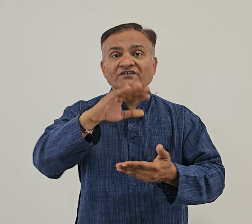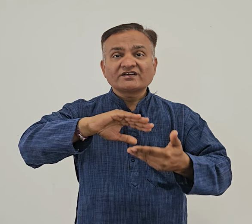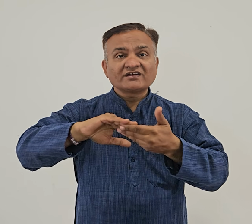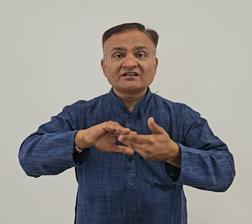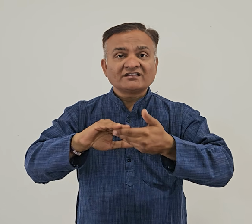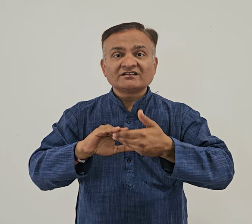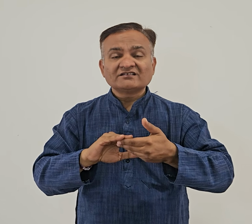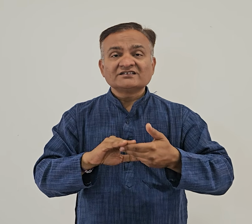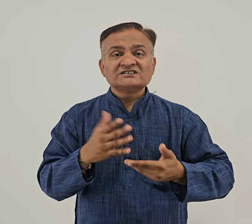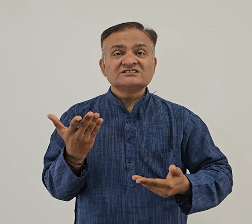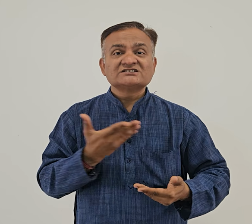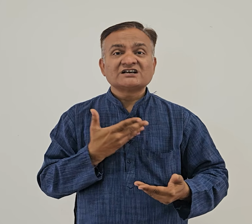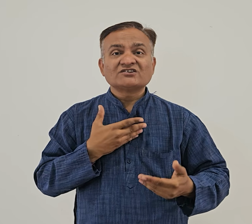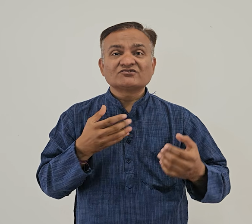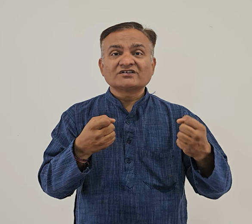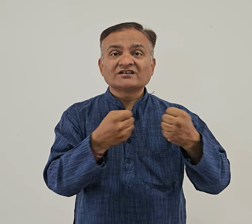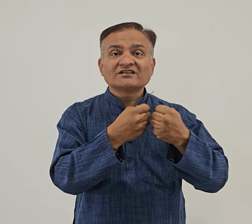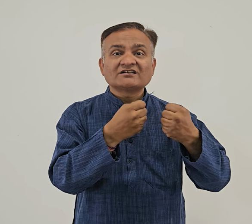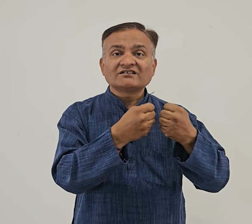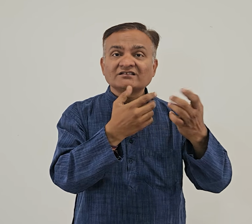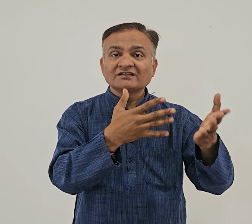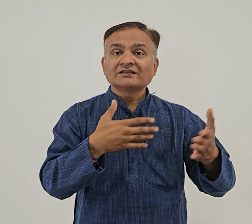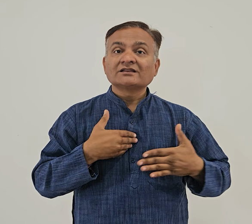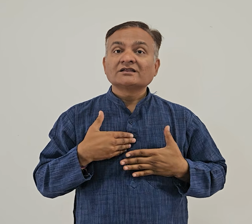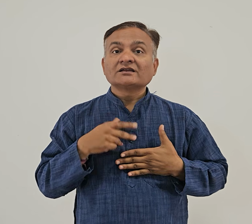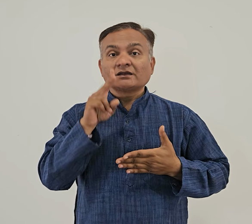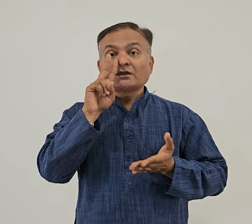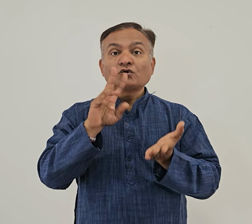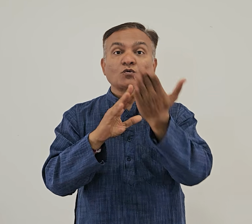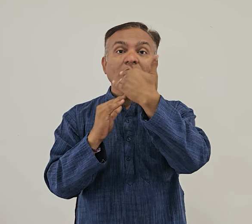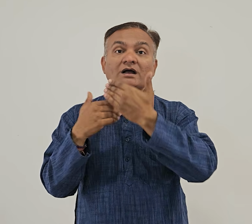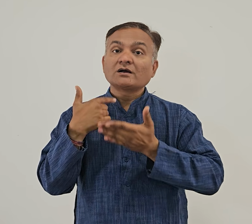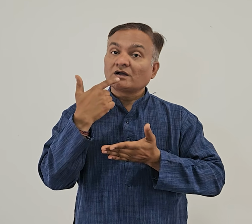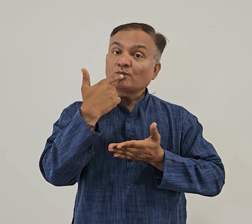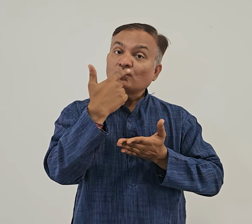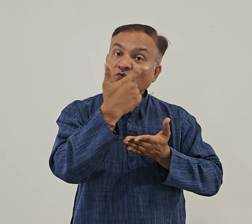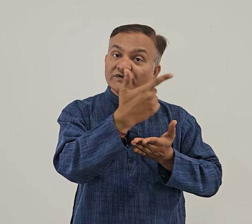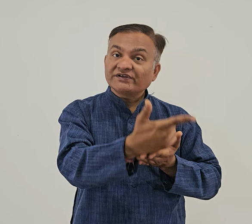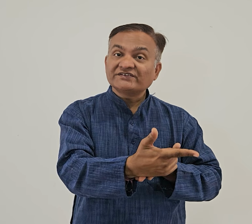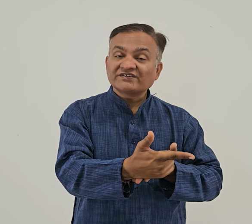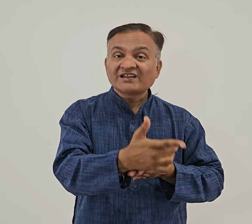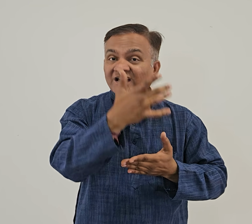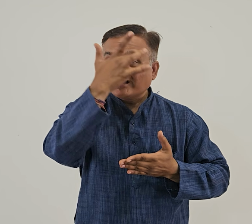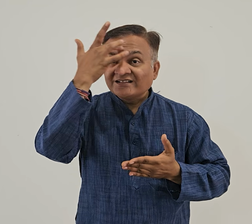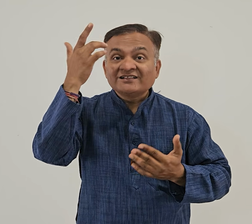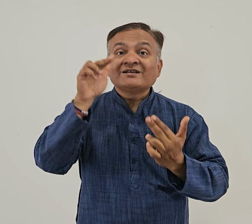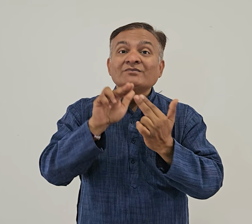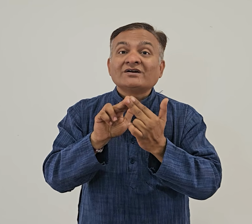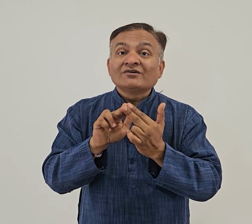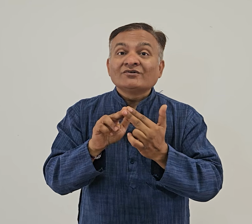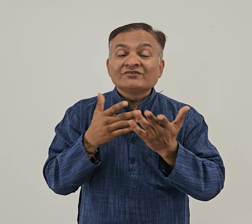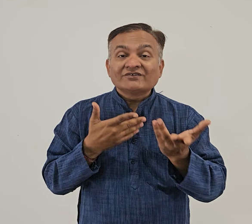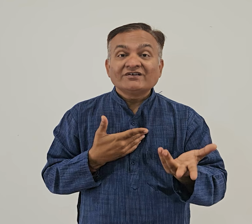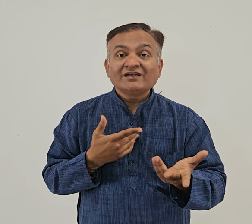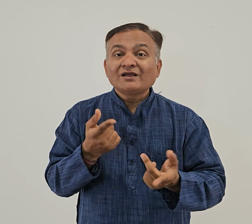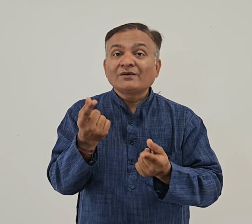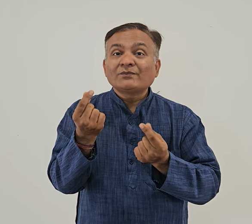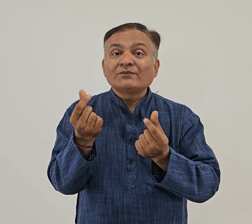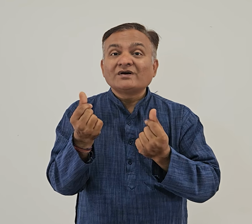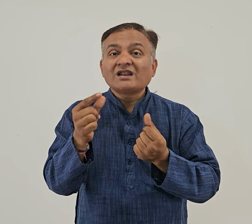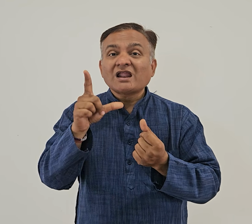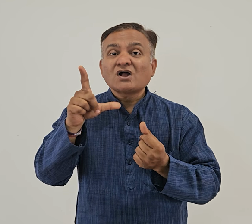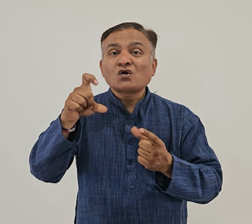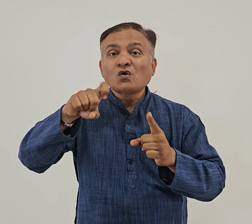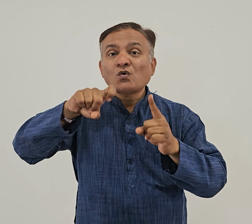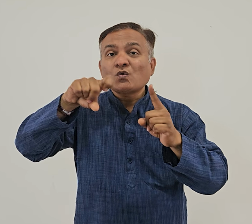થતો હોય તો અમે એને આ જ બોધ આપીએ છીએ કે ભાઈ આવું તો આવી પડેલું આટલું પુણ્ય તું લાખો કરોડો રૂપિયા દાન કરીશ તોય